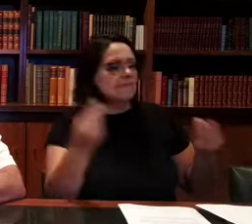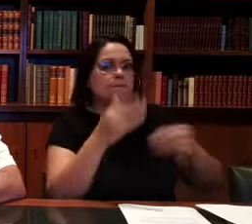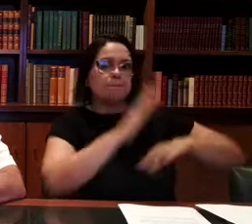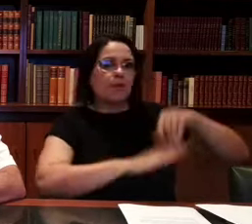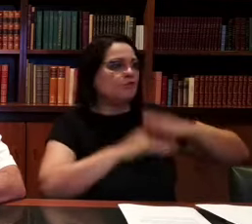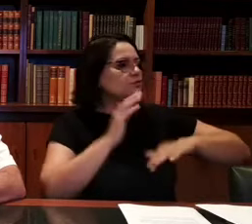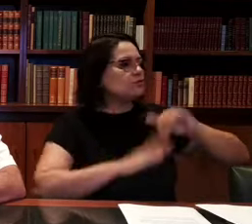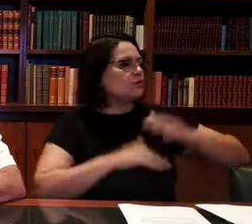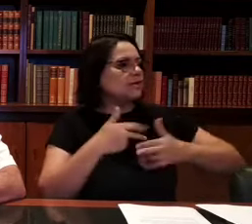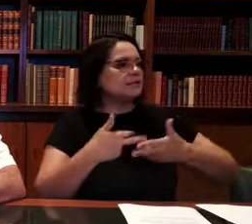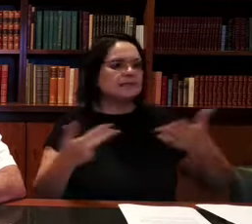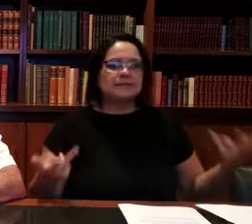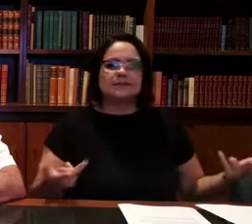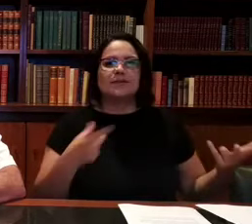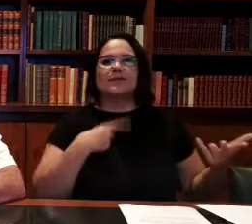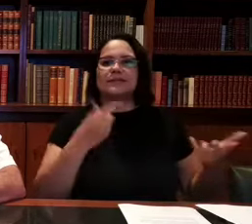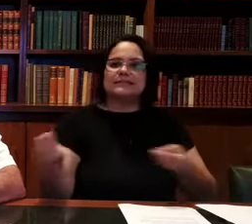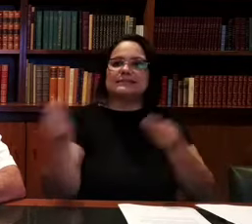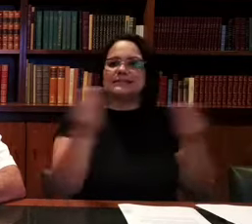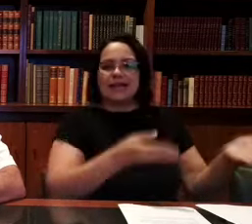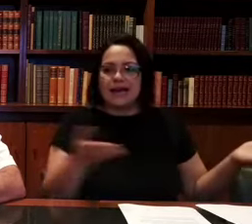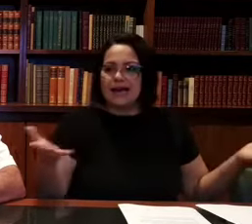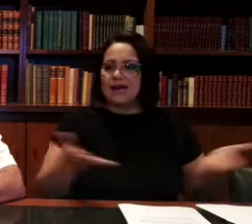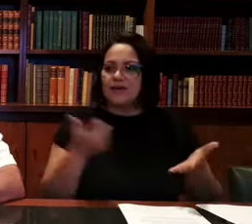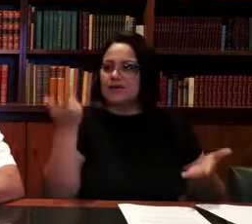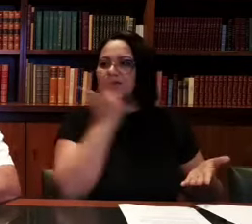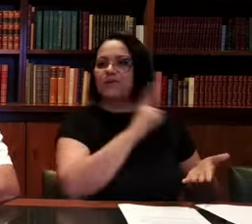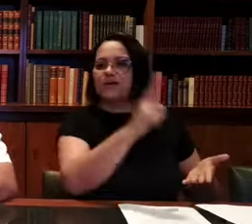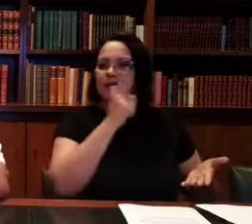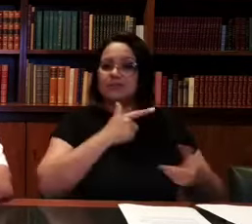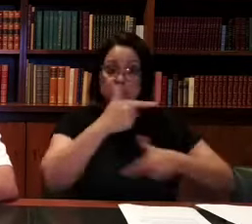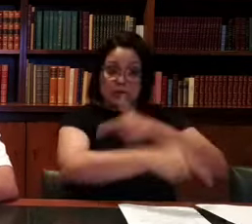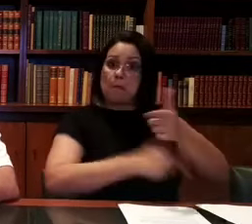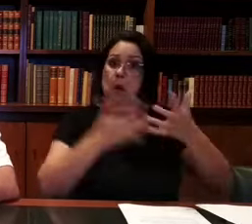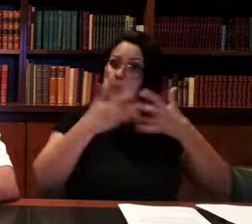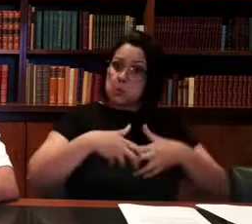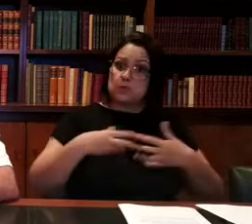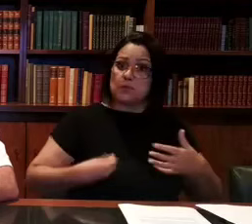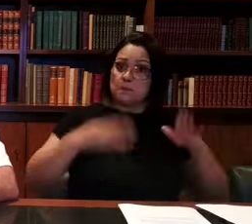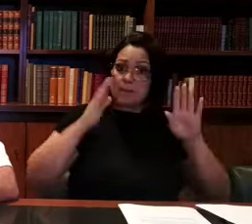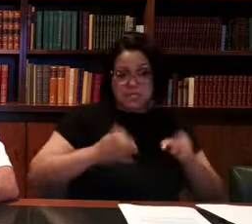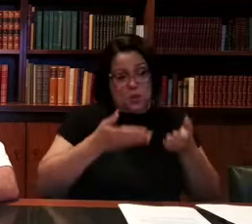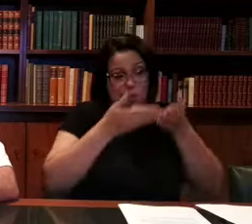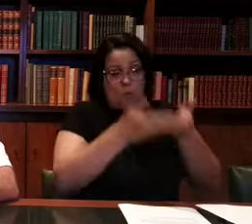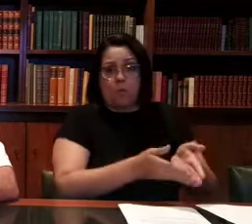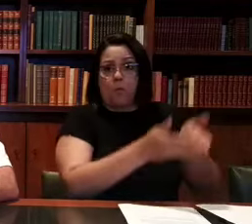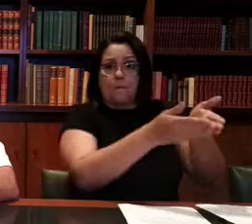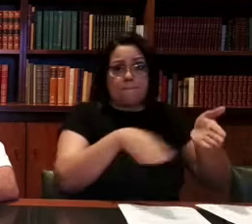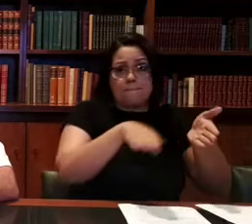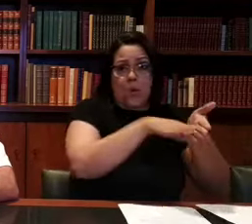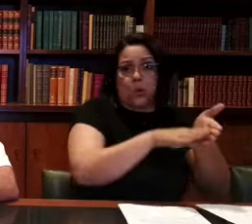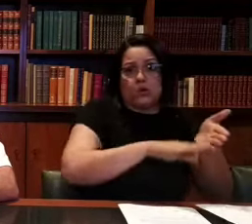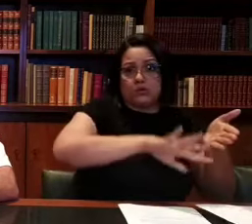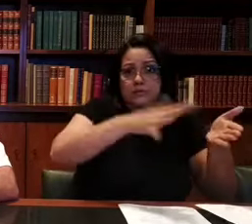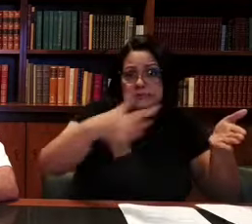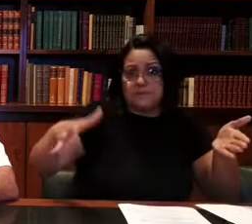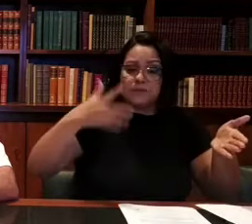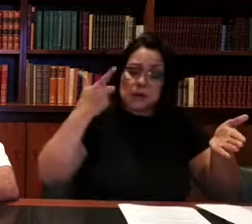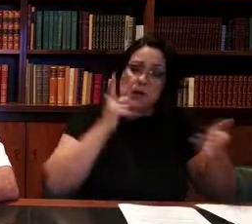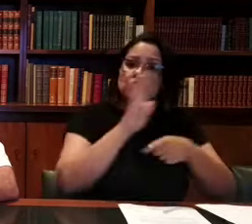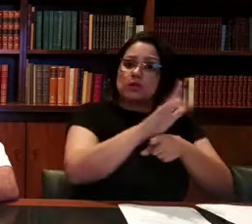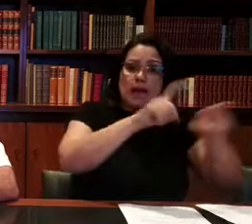é que tá trazendo aí um grande operacional muito grande e eu posso atendendo aí as demandas do Agro da